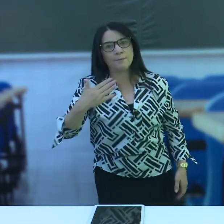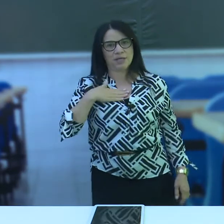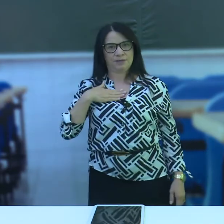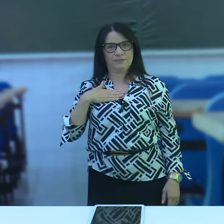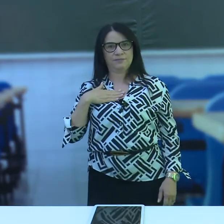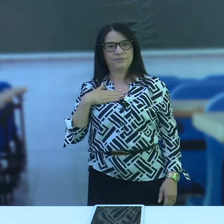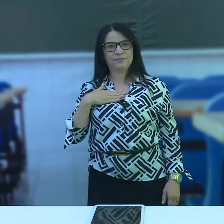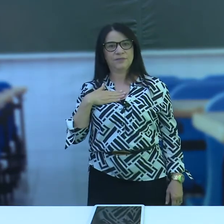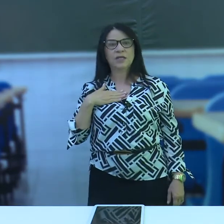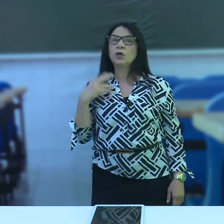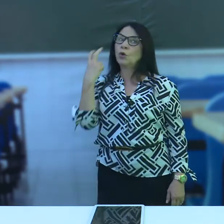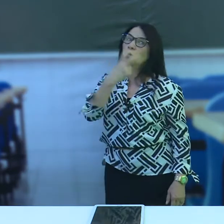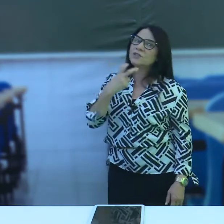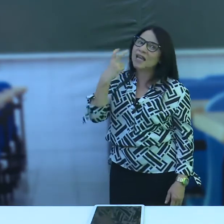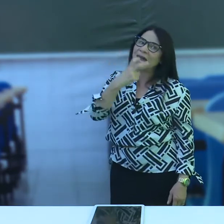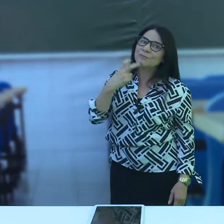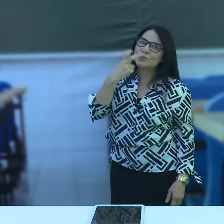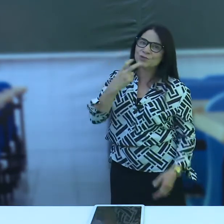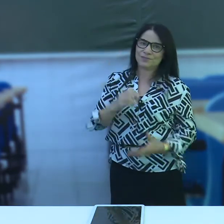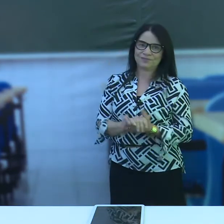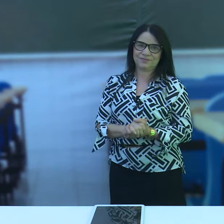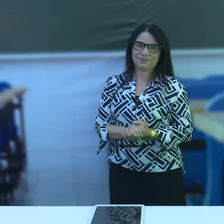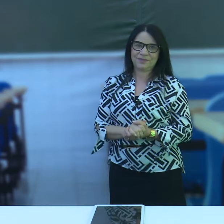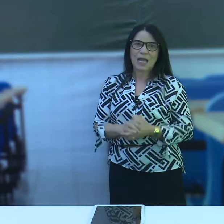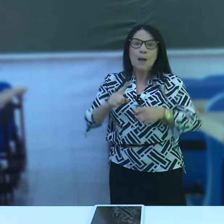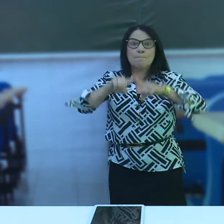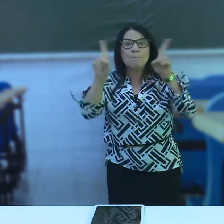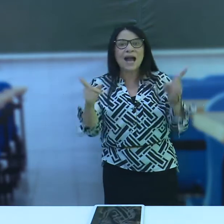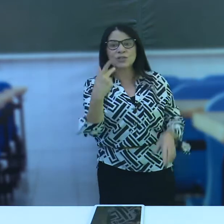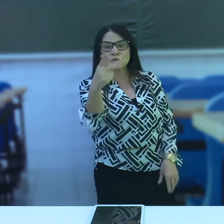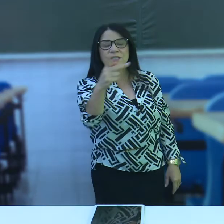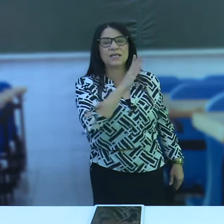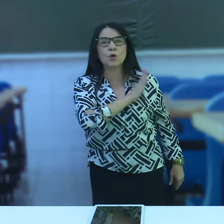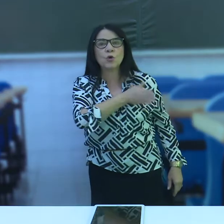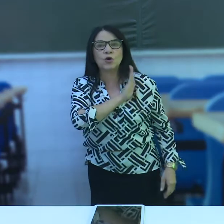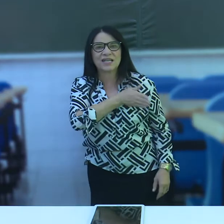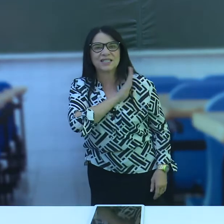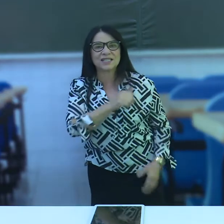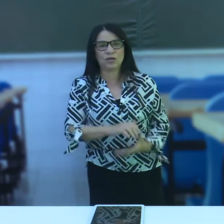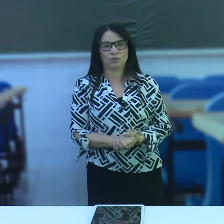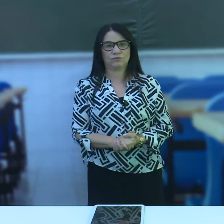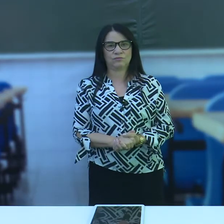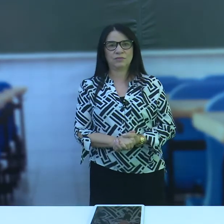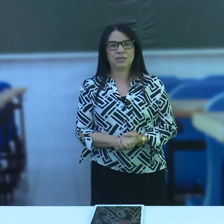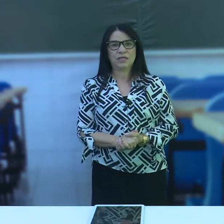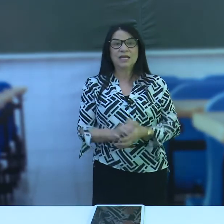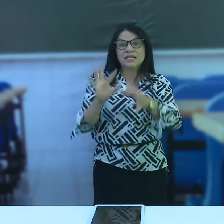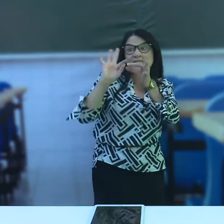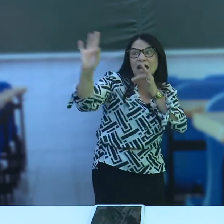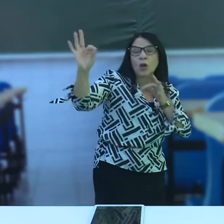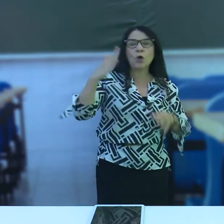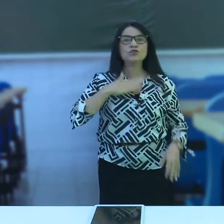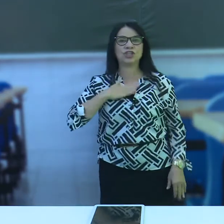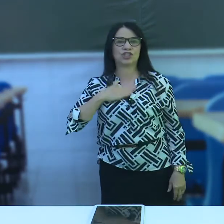honra-me com os lábios, mas o seu coração está longe de